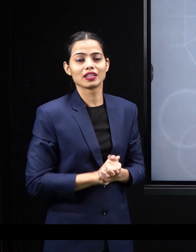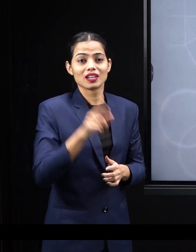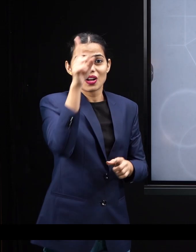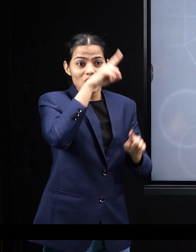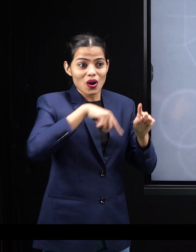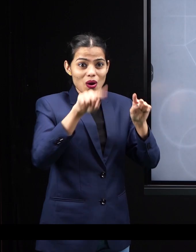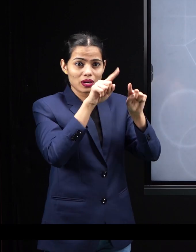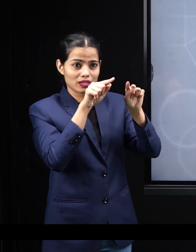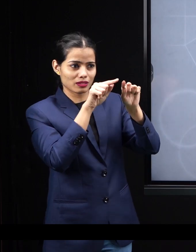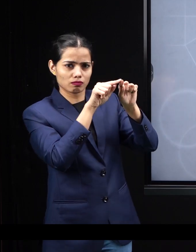வளைவுகள்,